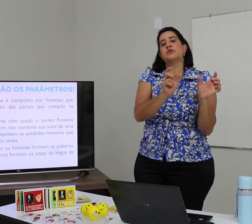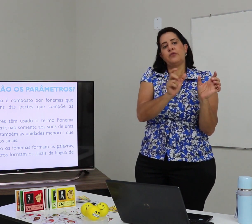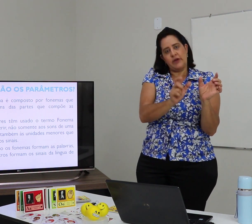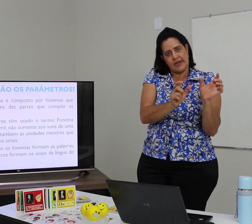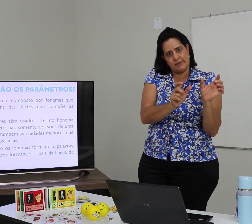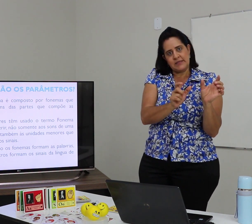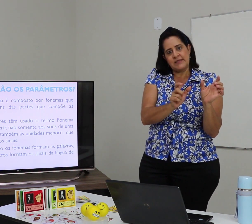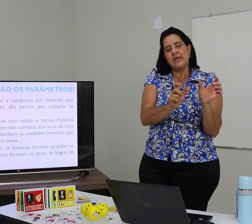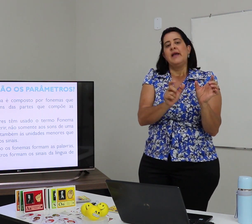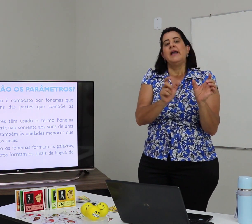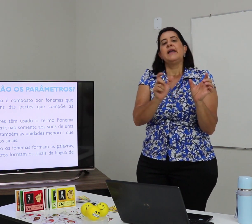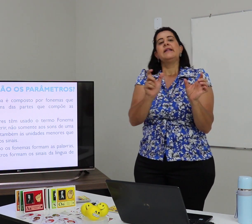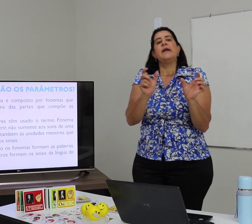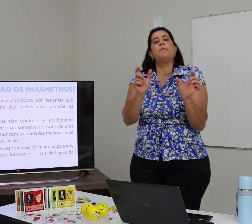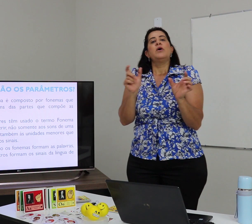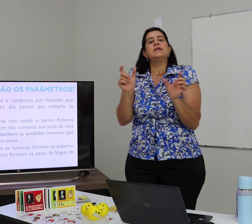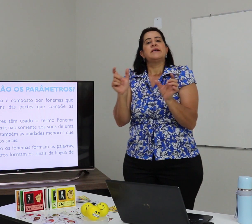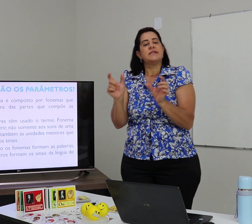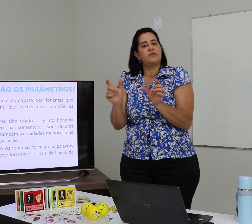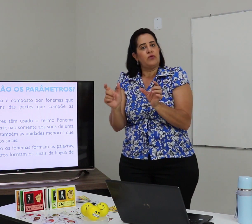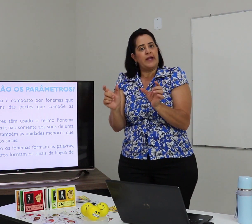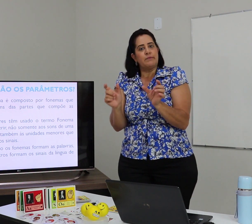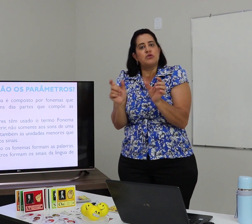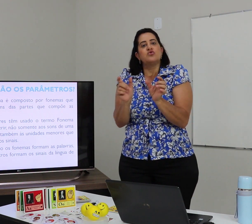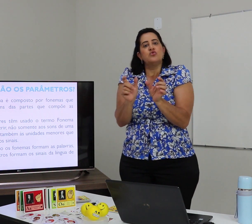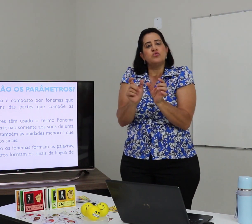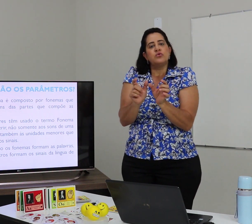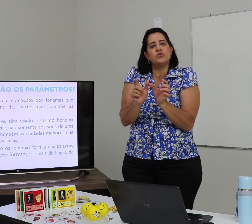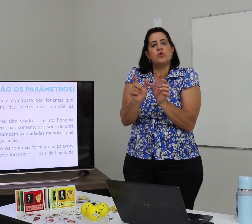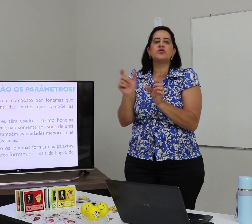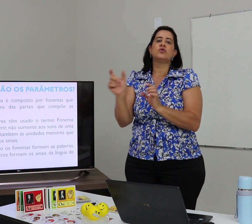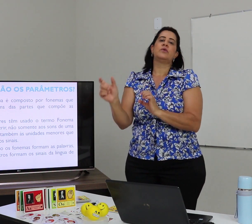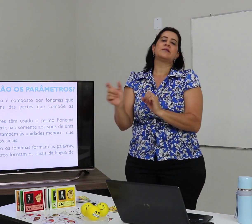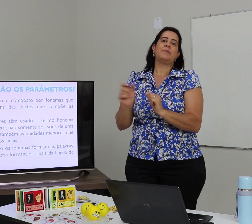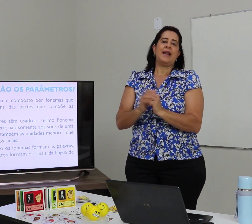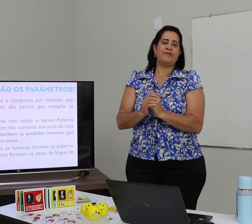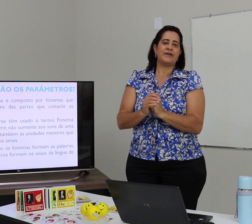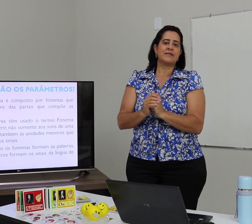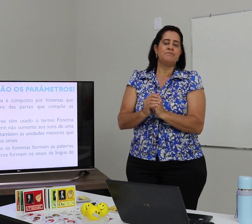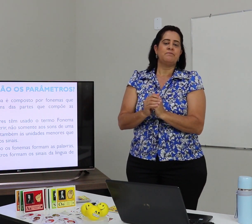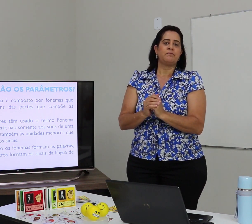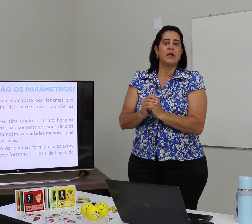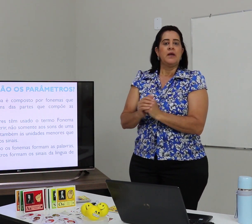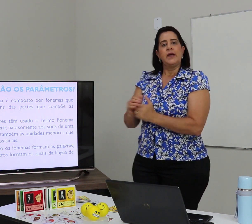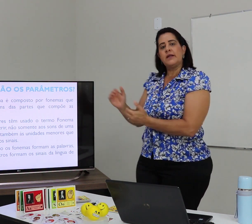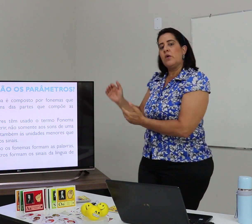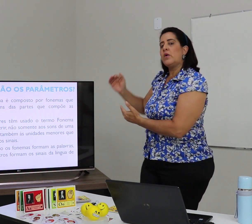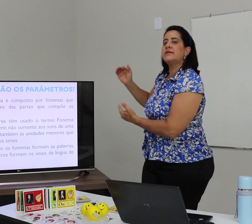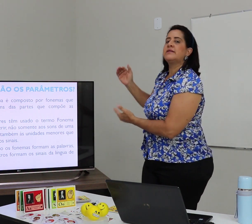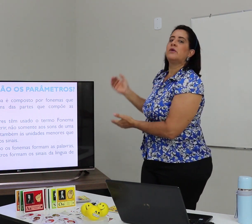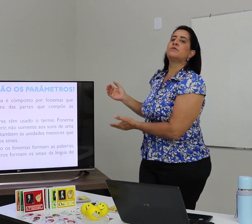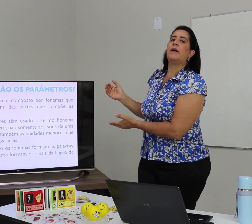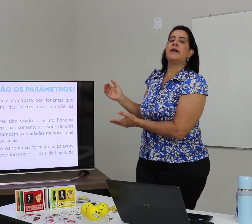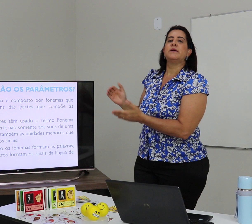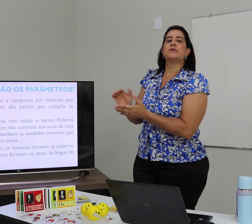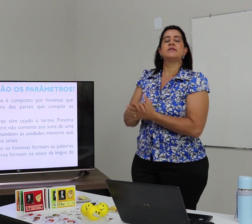os fonemas, e que depois esses fonemas juntos constituem as palavras. Então, o que são os parâmetros